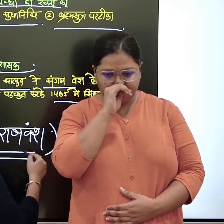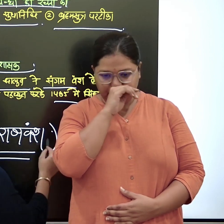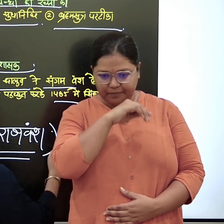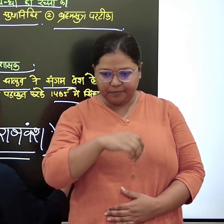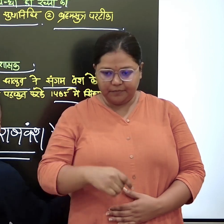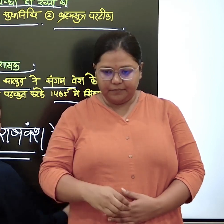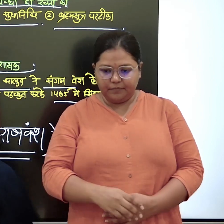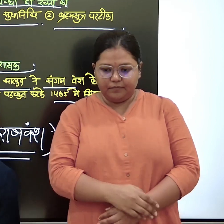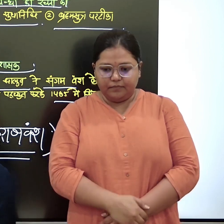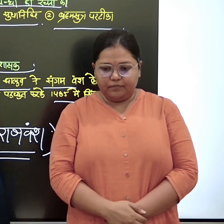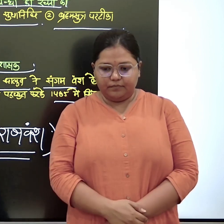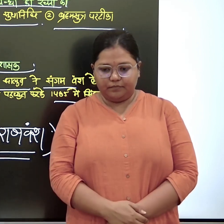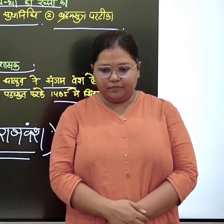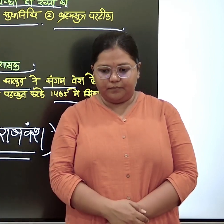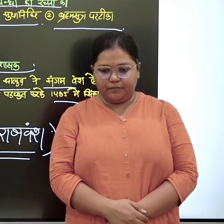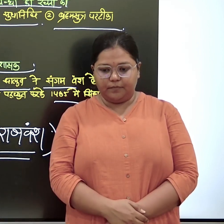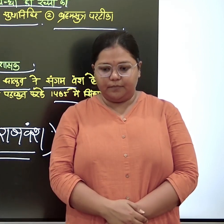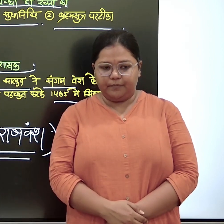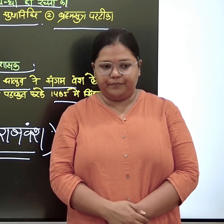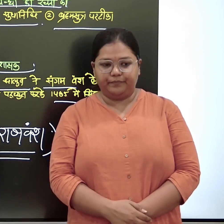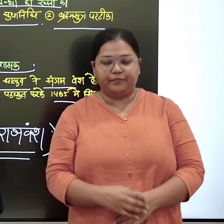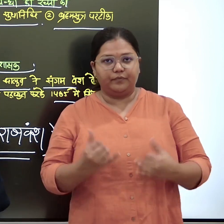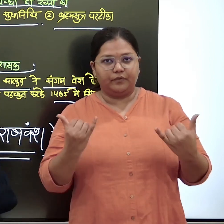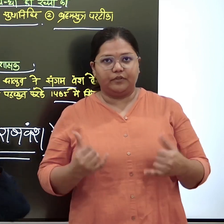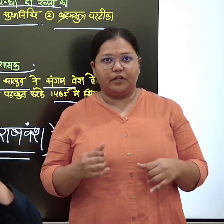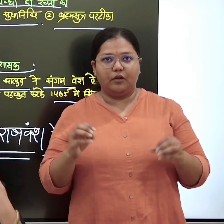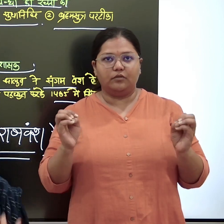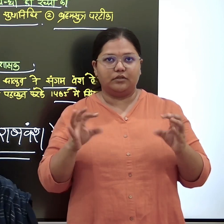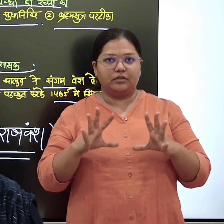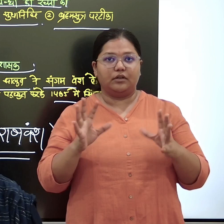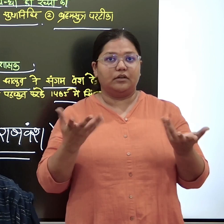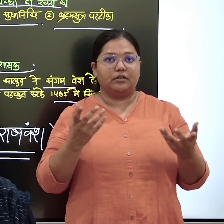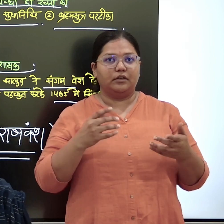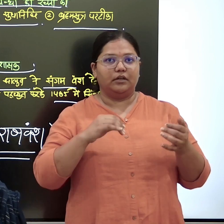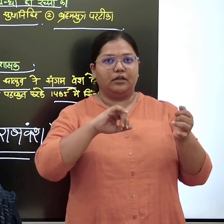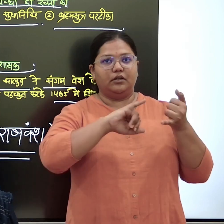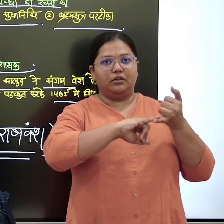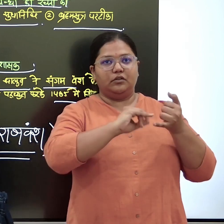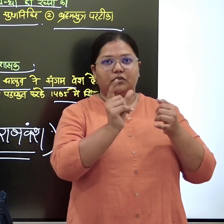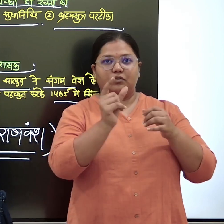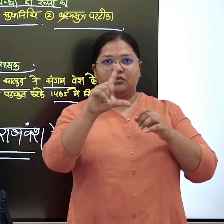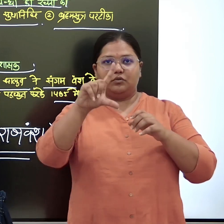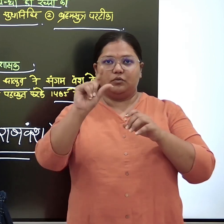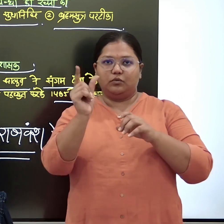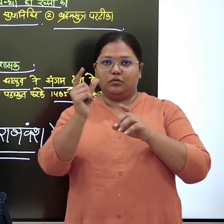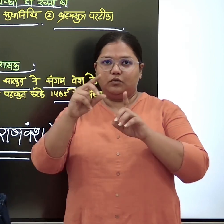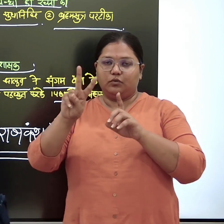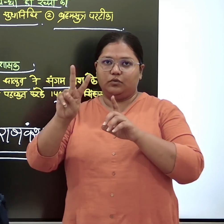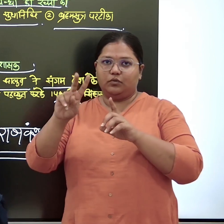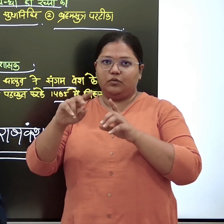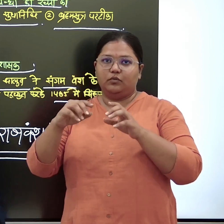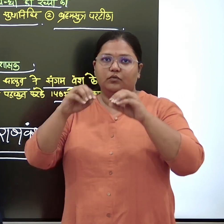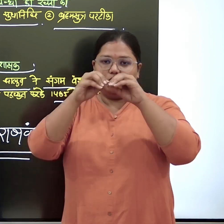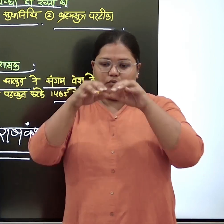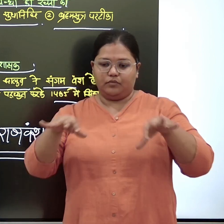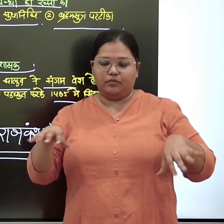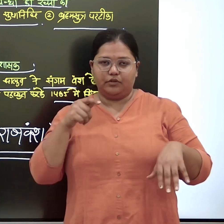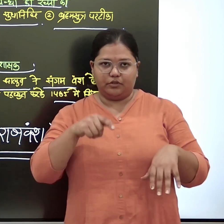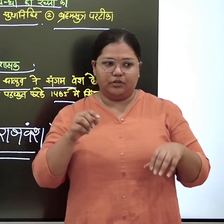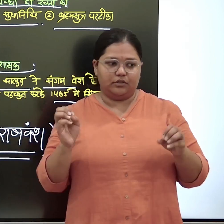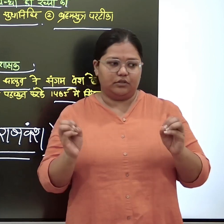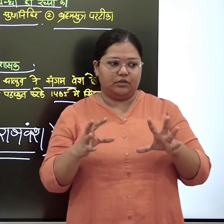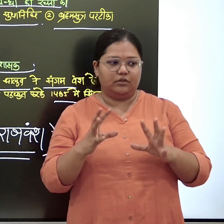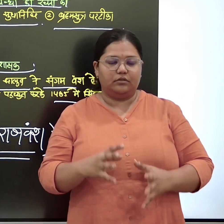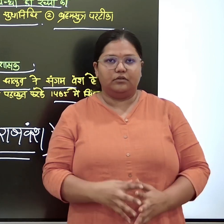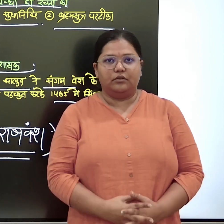होगा, सुलूव राजवंश। नेक्स्ट लिख लो सुलूव राजवंश,